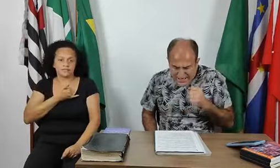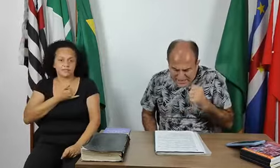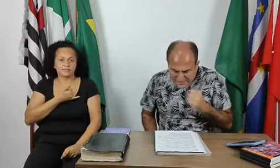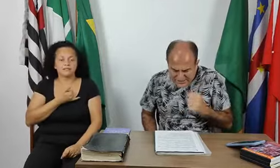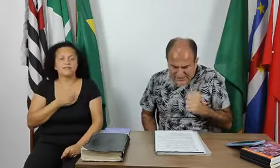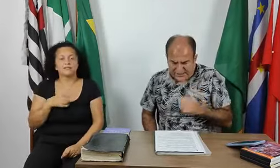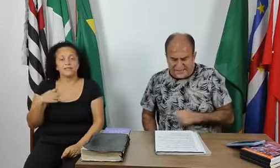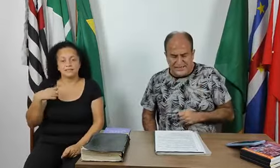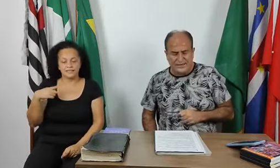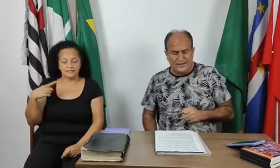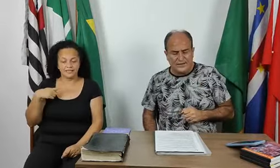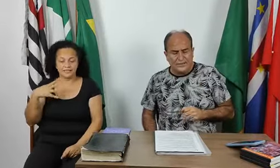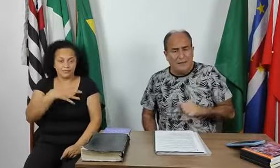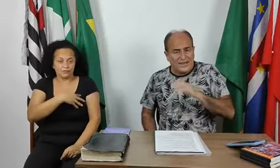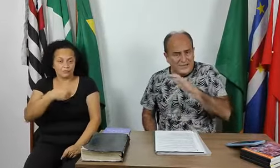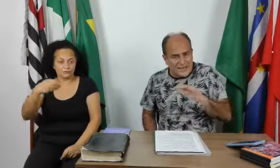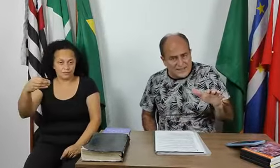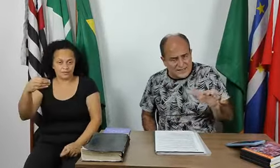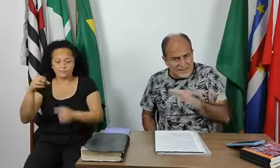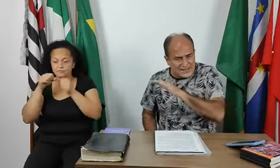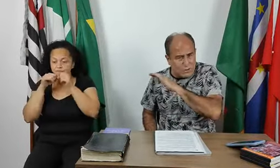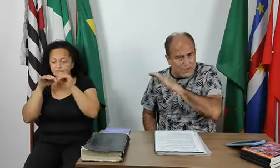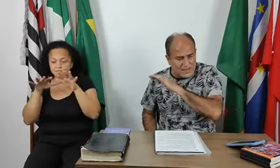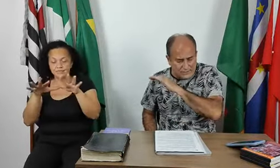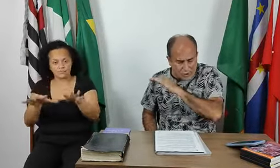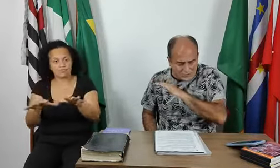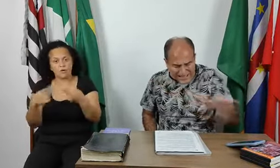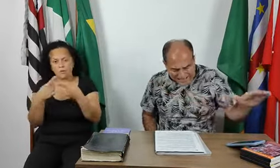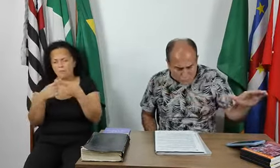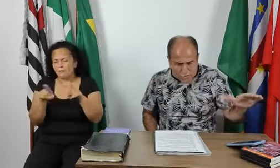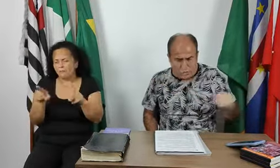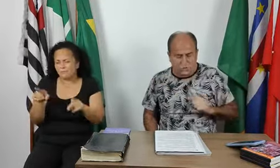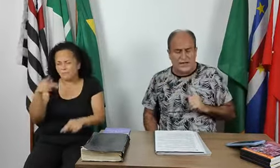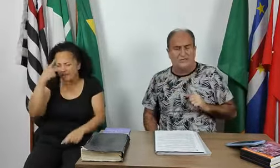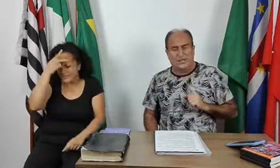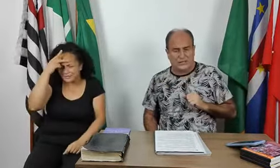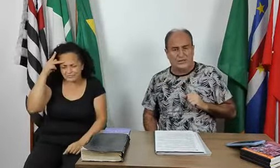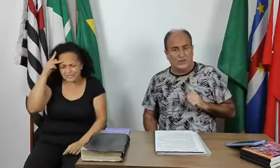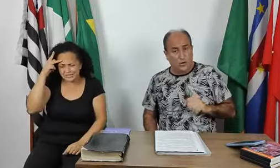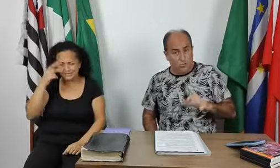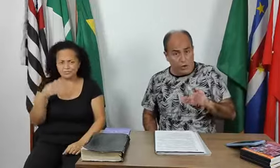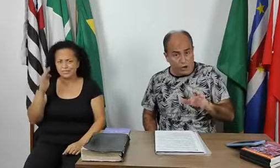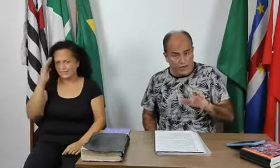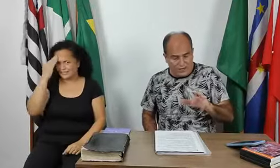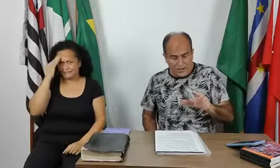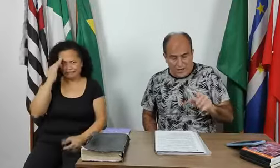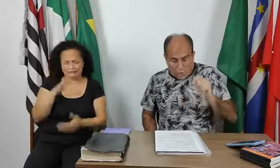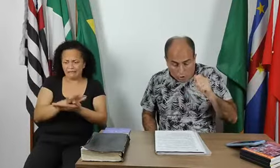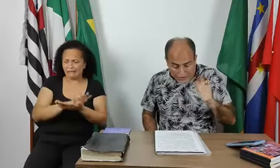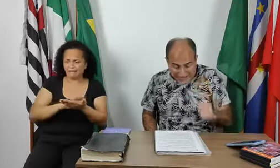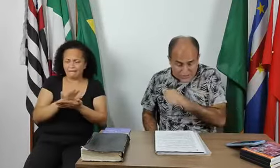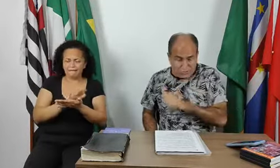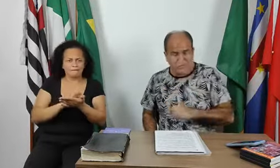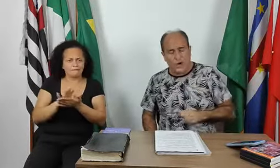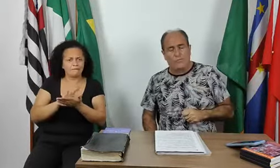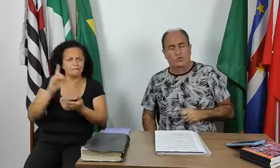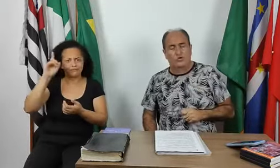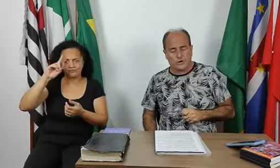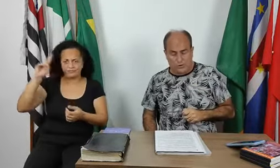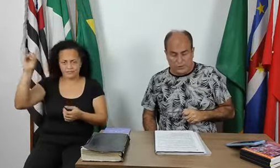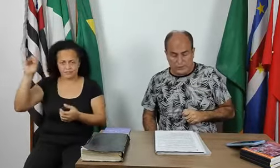os engrandeci, mas eles estão revoltados contra mim. O boi conhece o